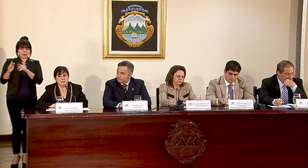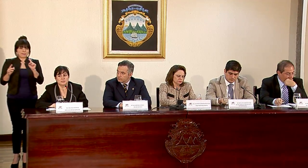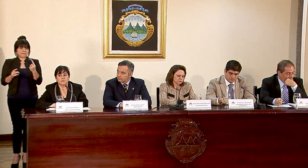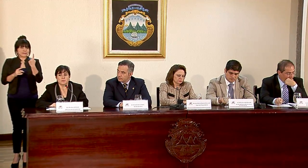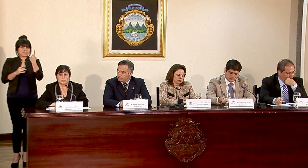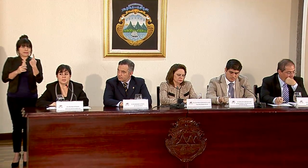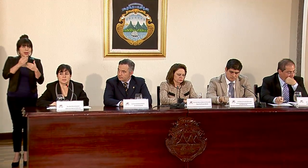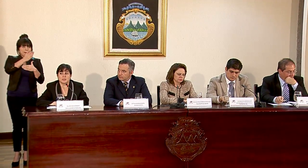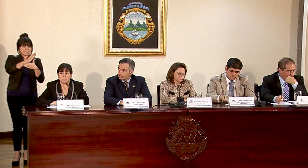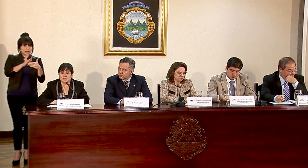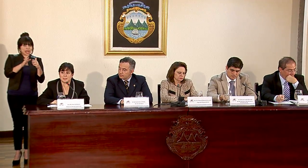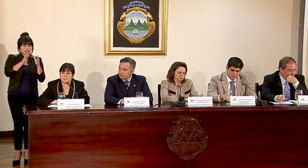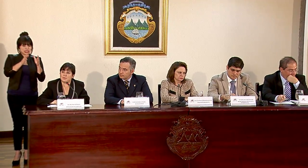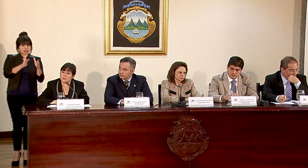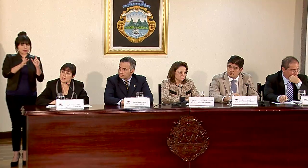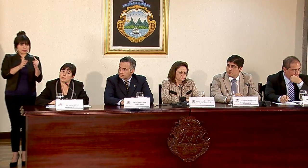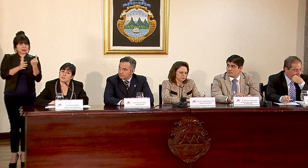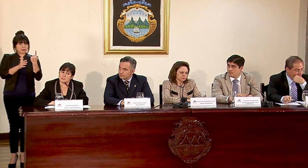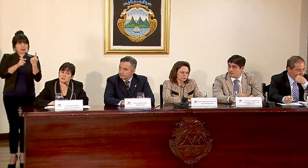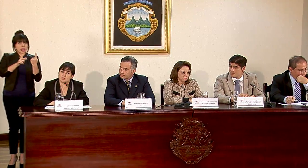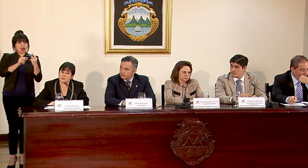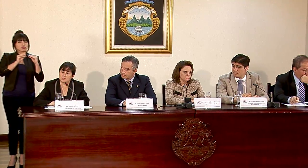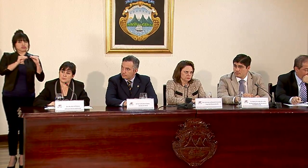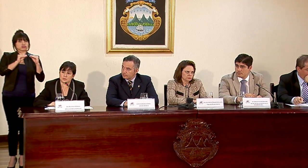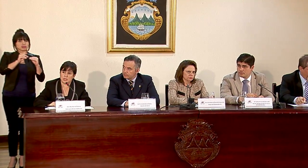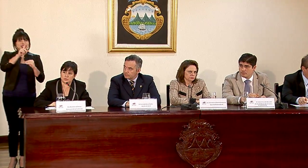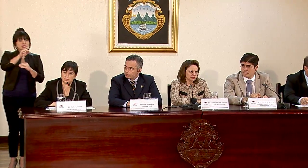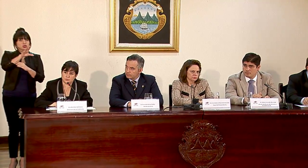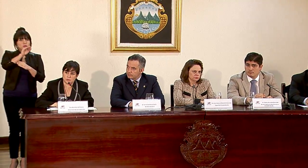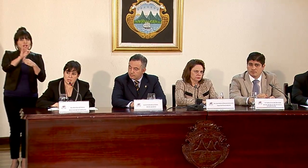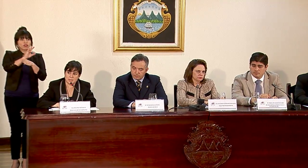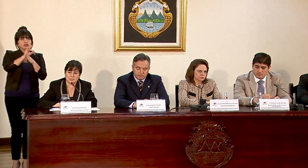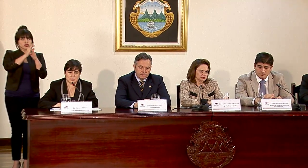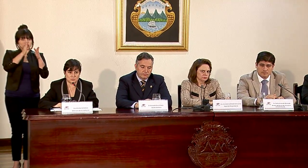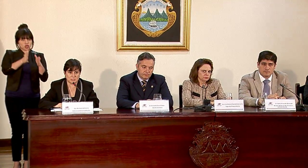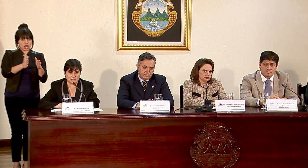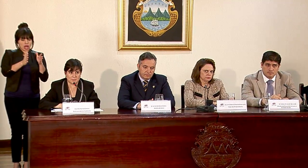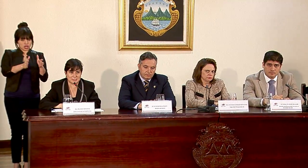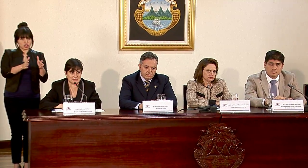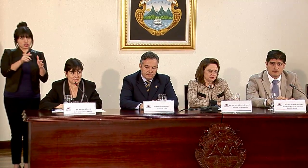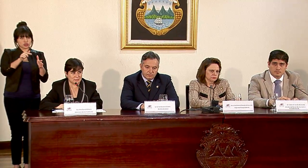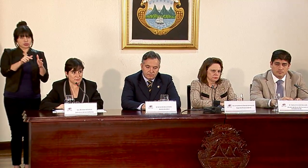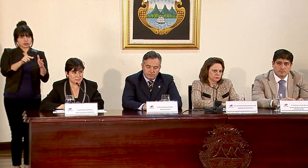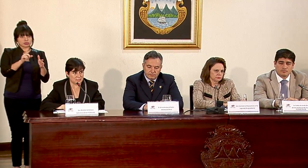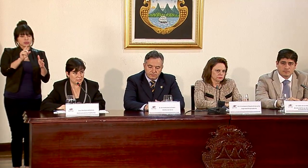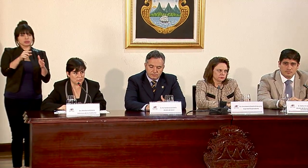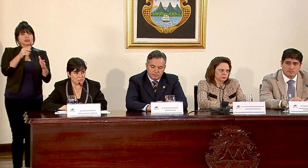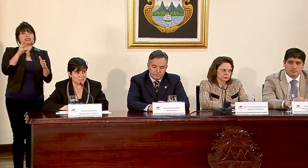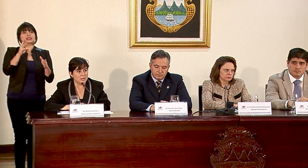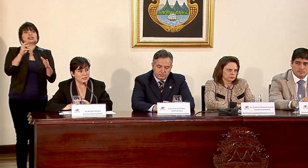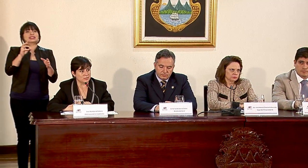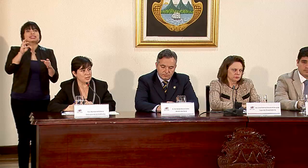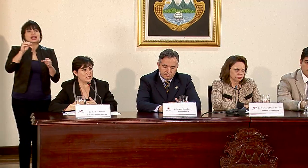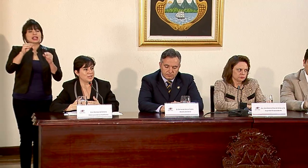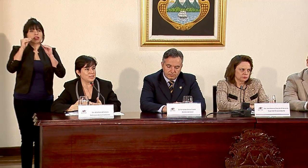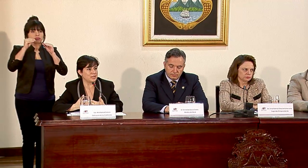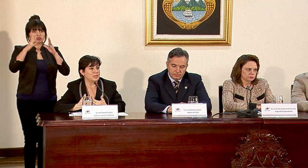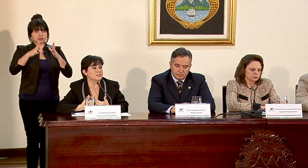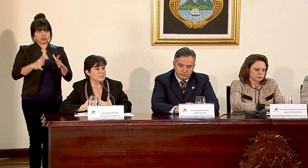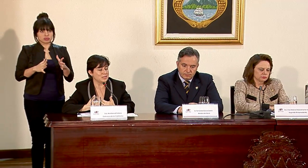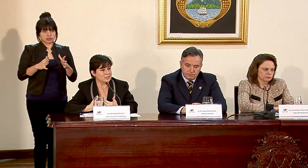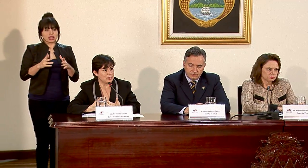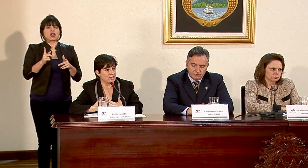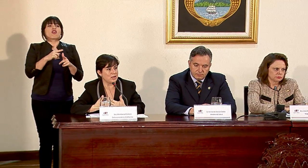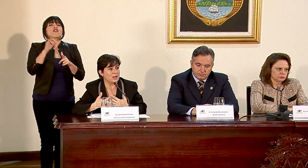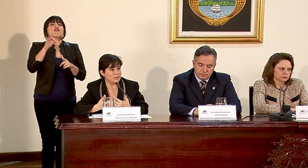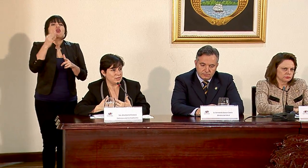formaremos 150 funcionarios y funcionarias. En la segunda etapa, 60 facilitadores, de manera que